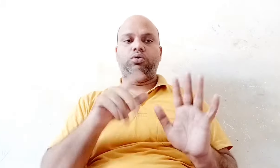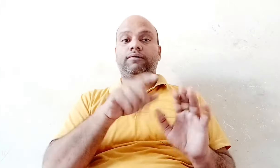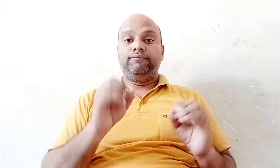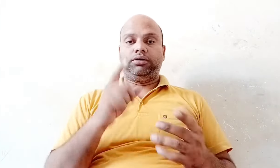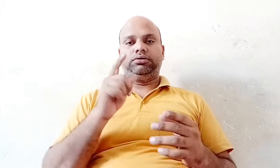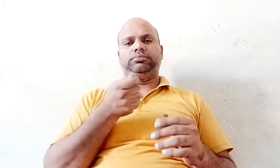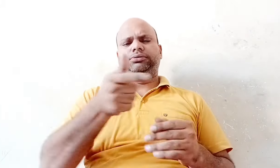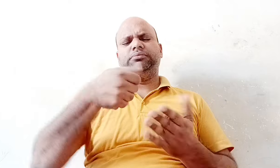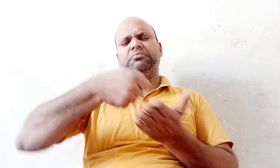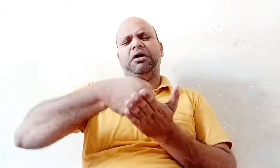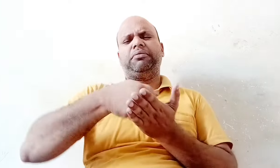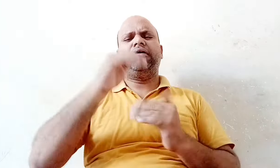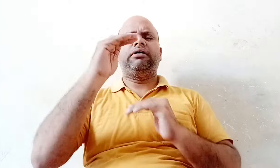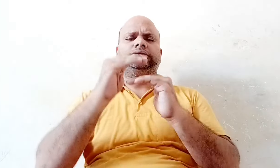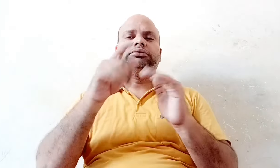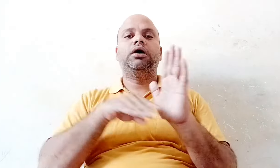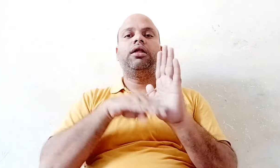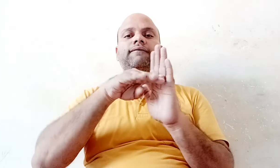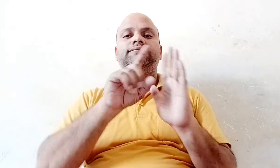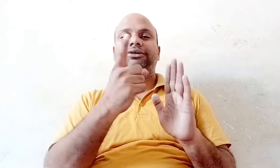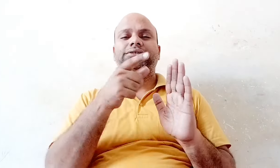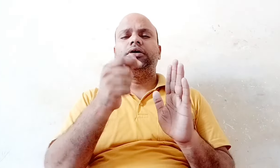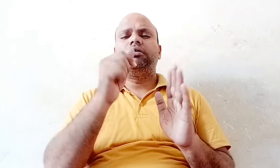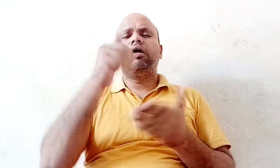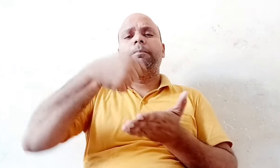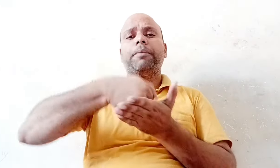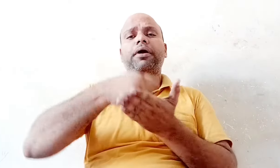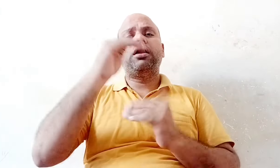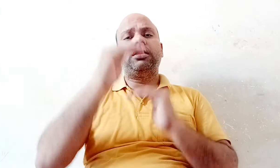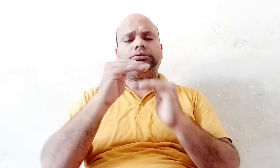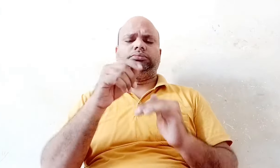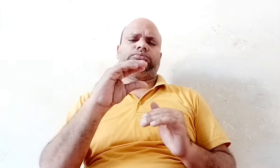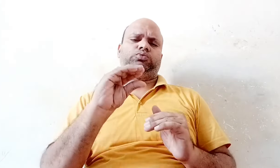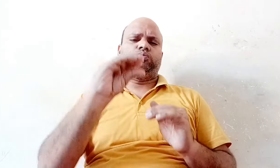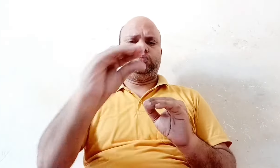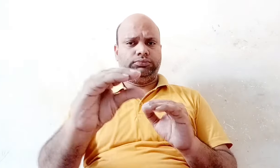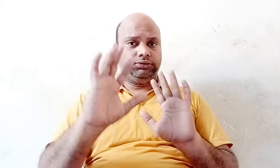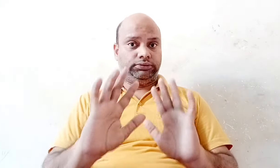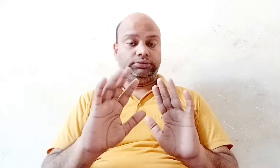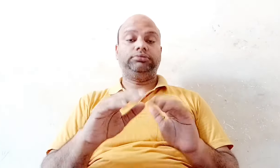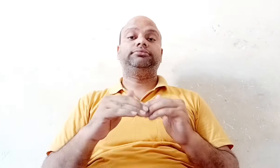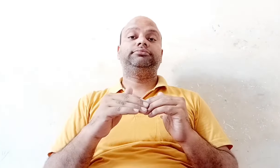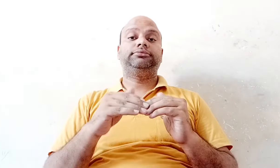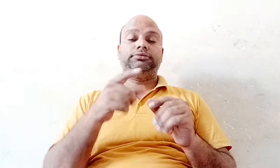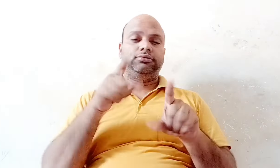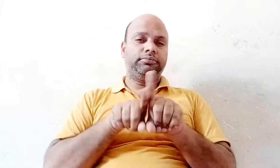avedana patrajama nahim hua hai. Avedana pa. Preview ko avedana submit nahim mana jayega.